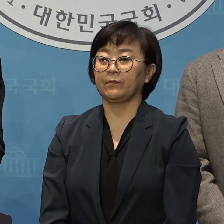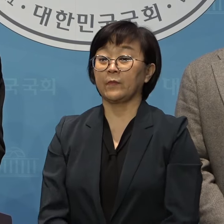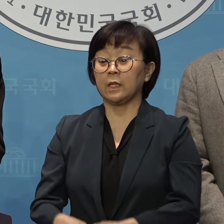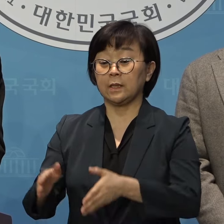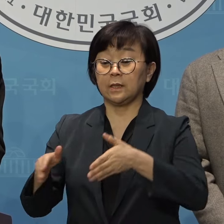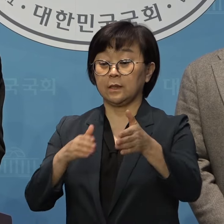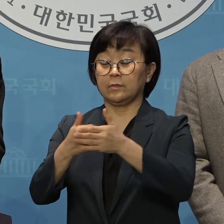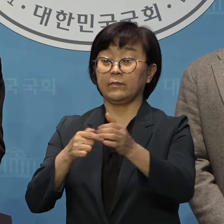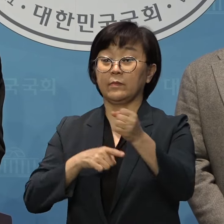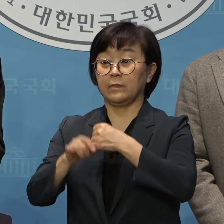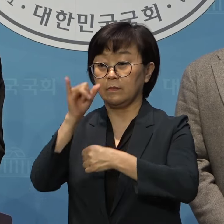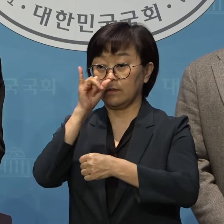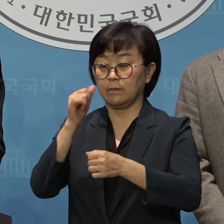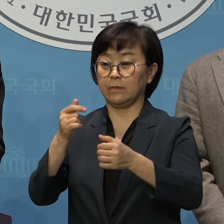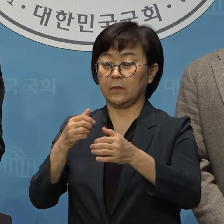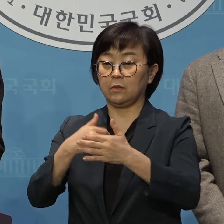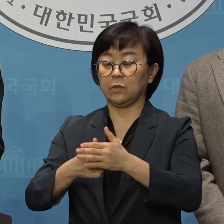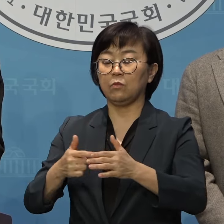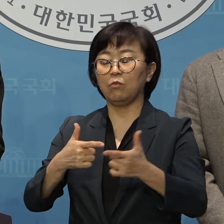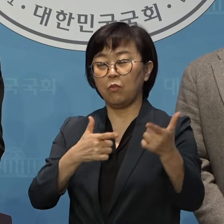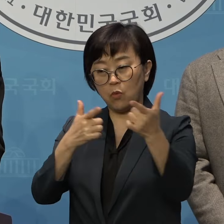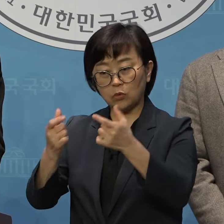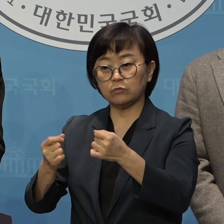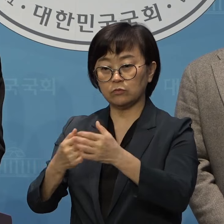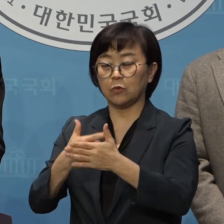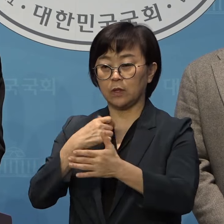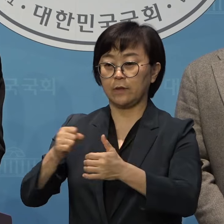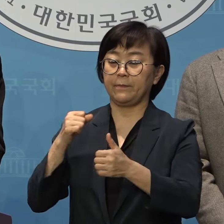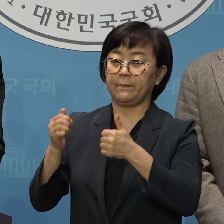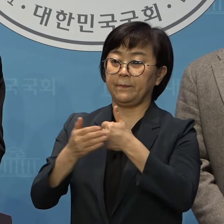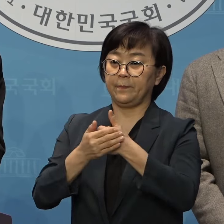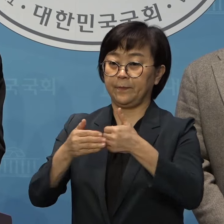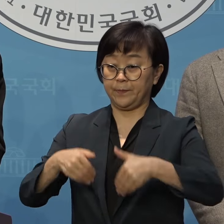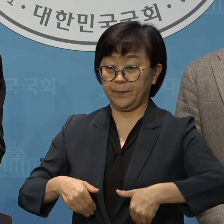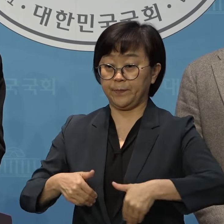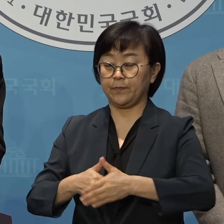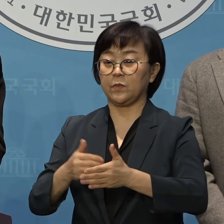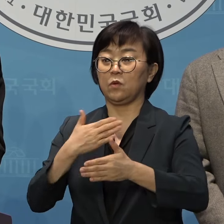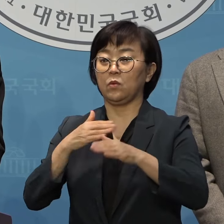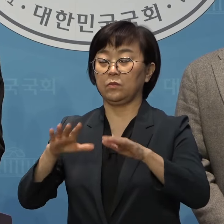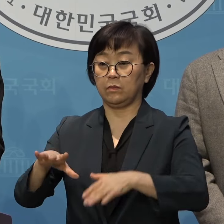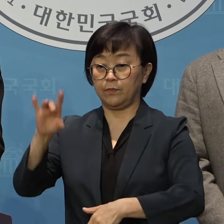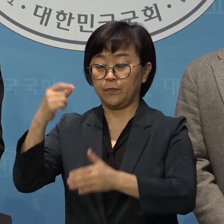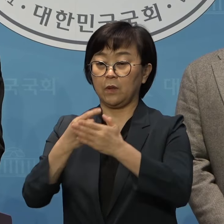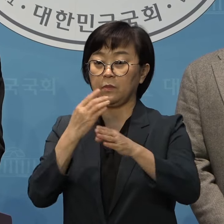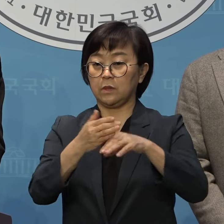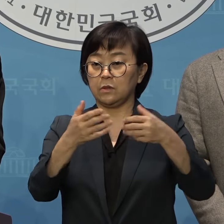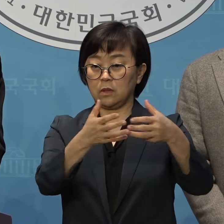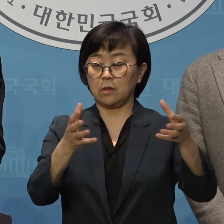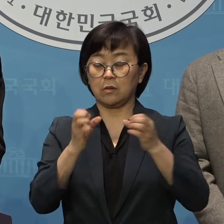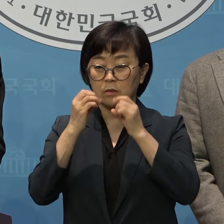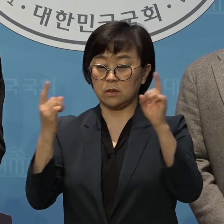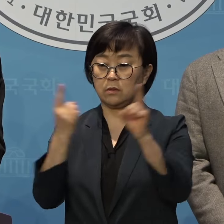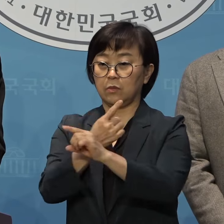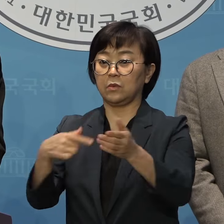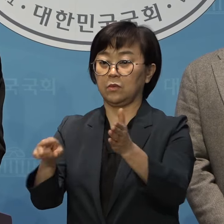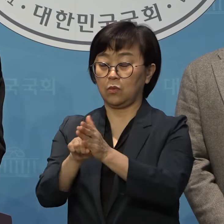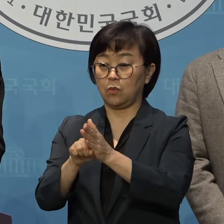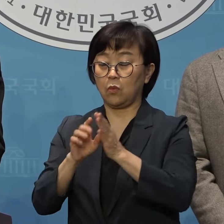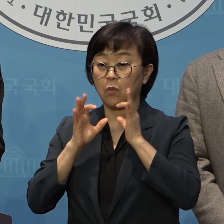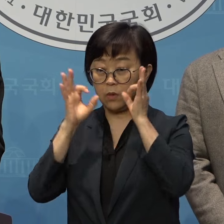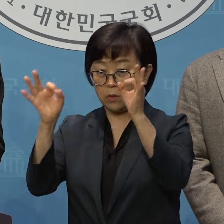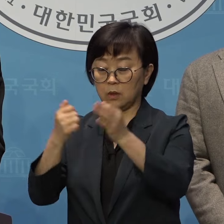길에 뜻을 같이 하는 사람이라면 누구든지 힘을 모아야 합니다. 저는 우선 민주당에서 혁신을 위해